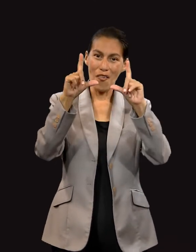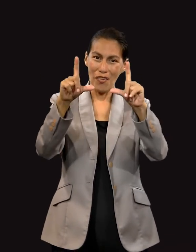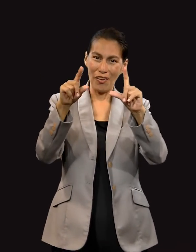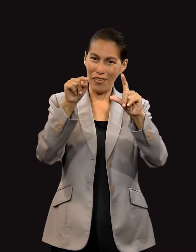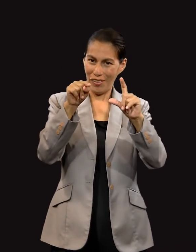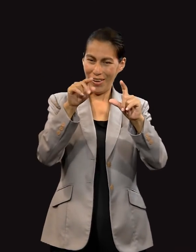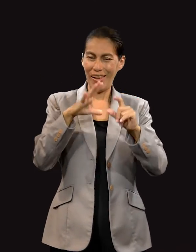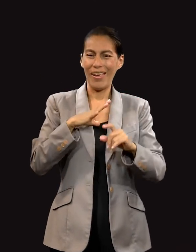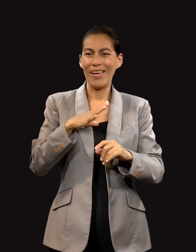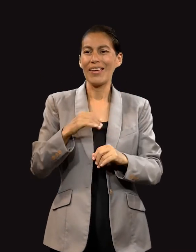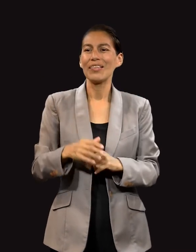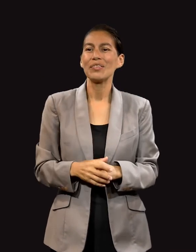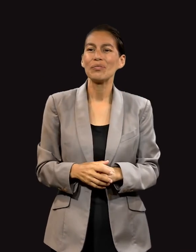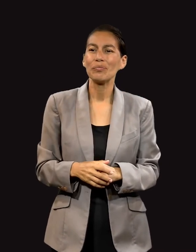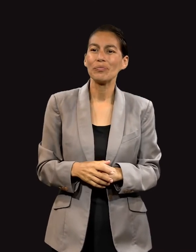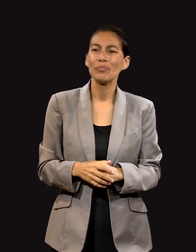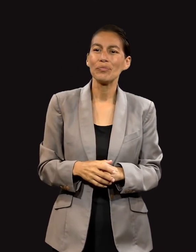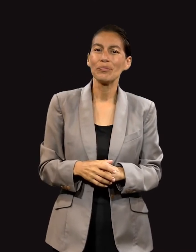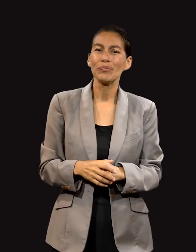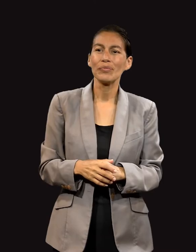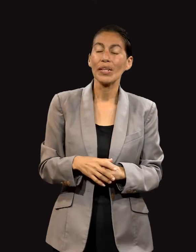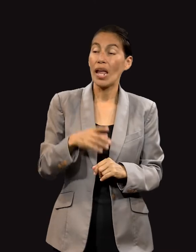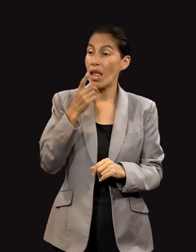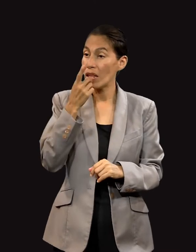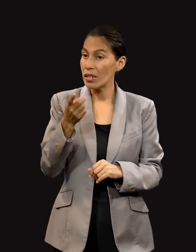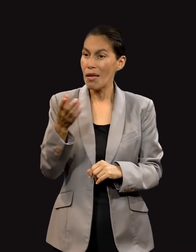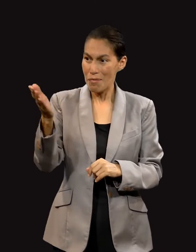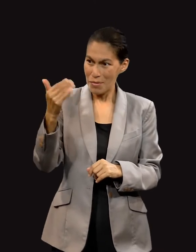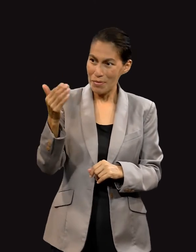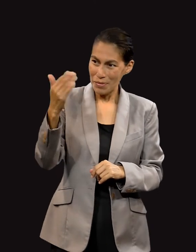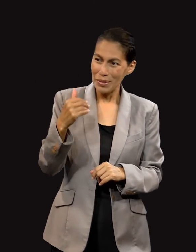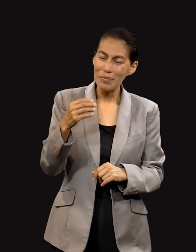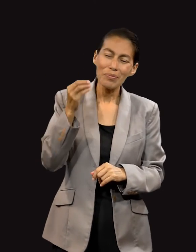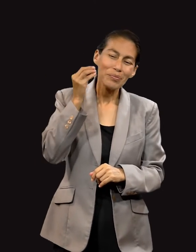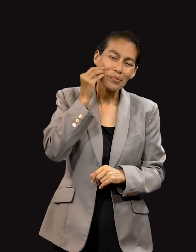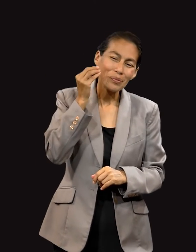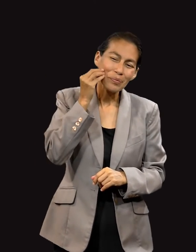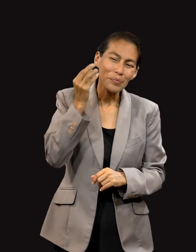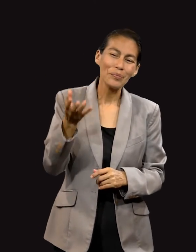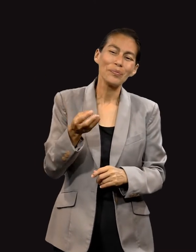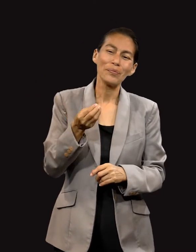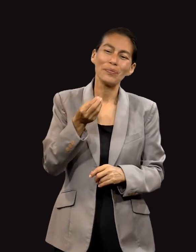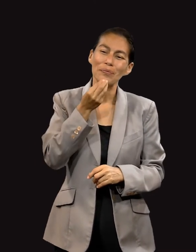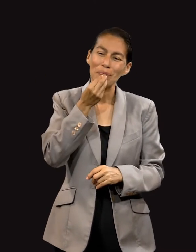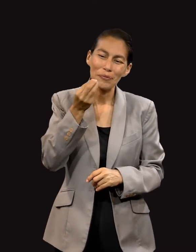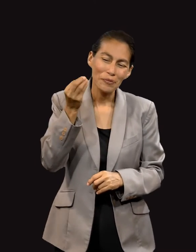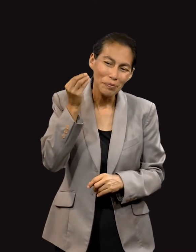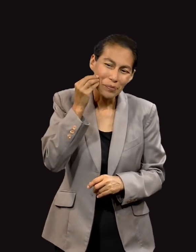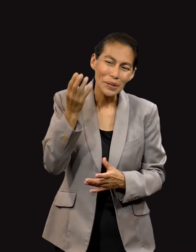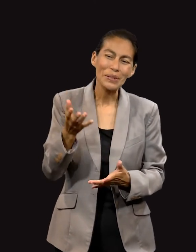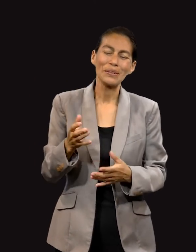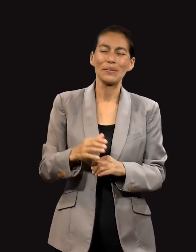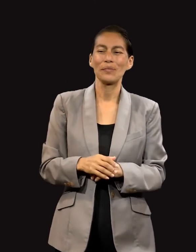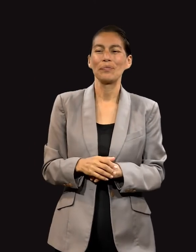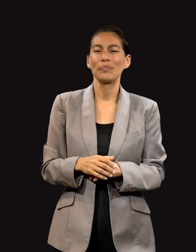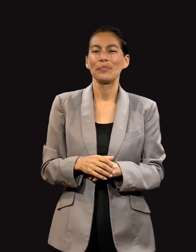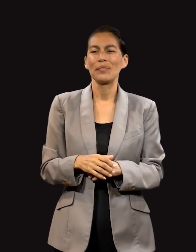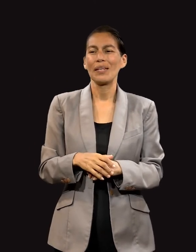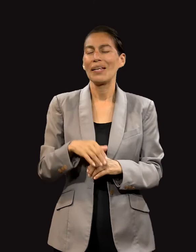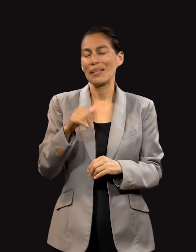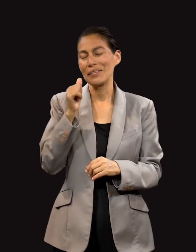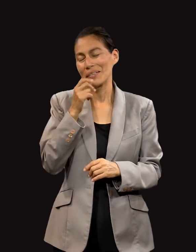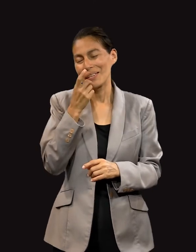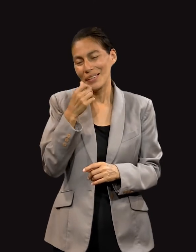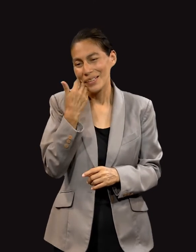a carcajadas. Además, me decía, ven, ven, yo te doy un beso. Y cada rato quería darme beso. Aprendió a